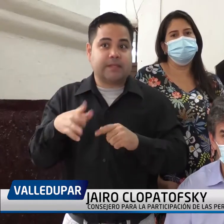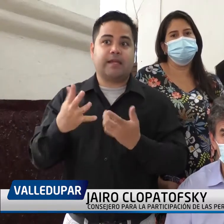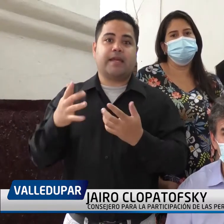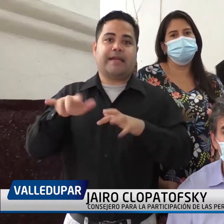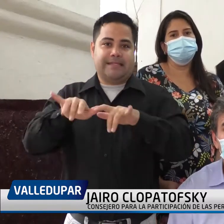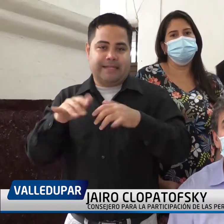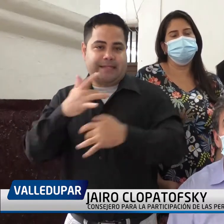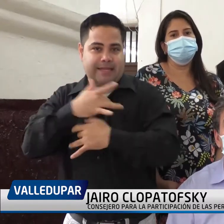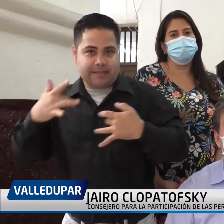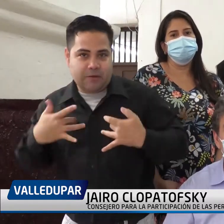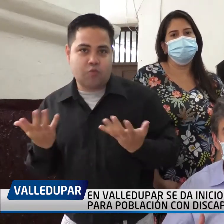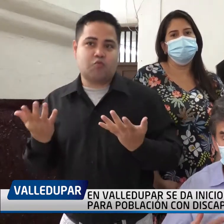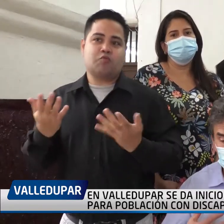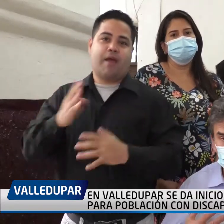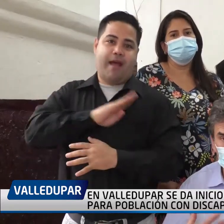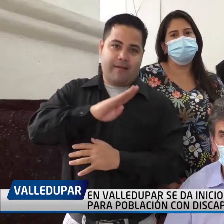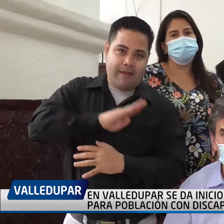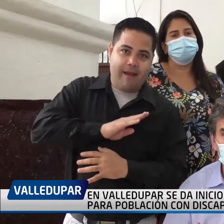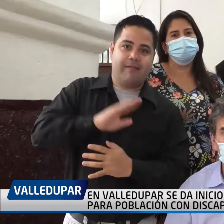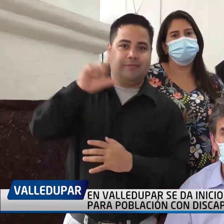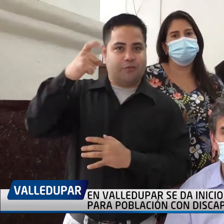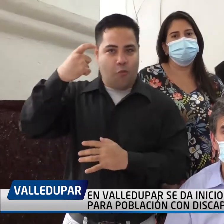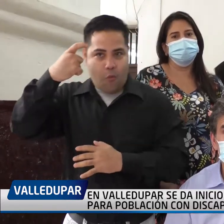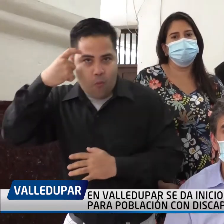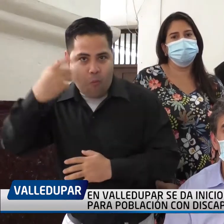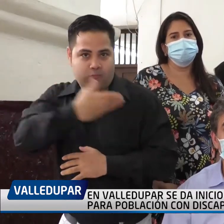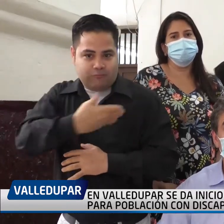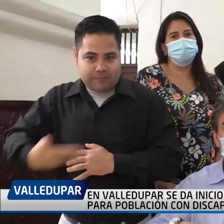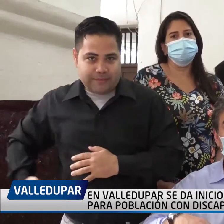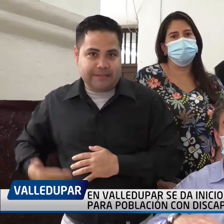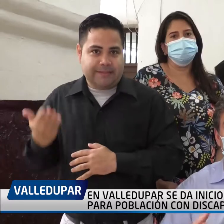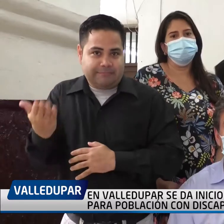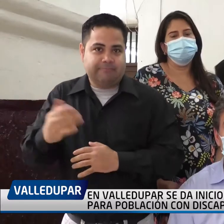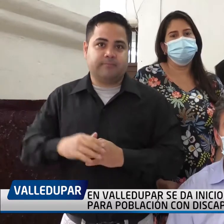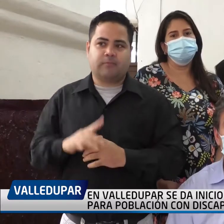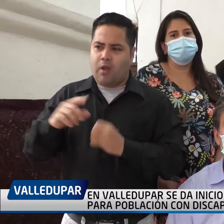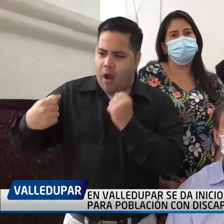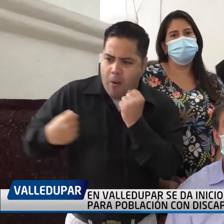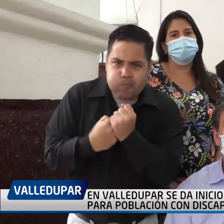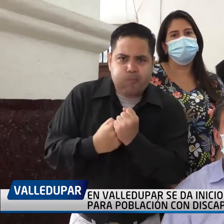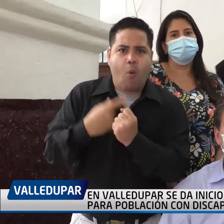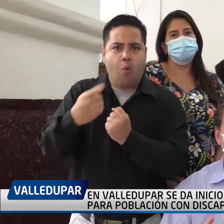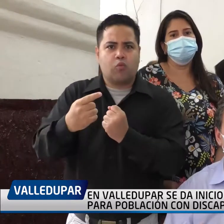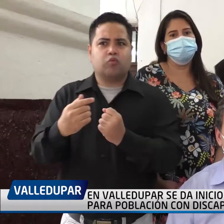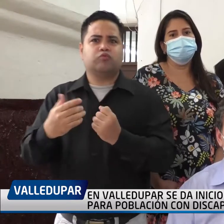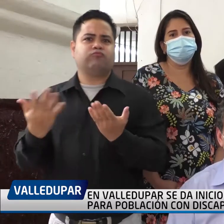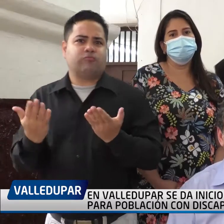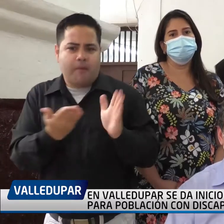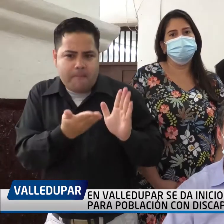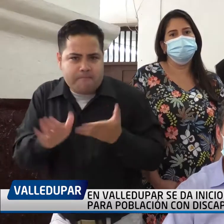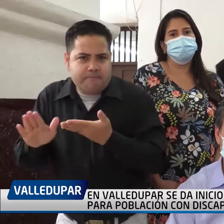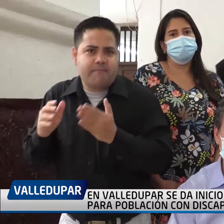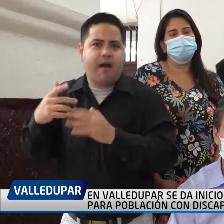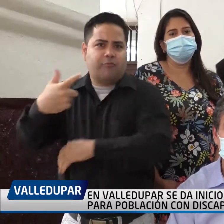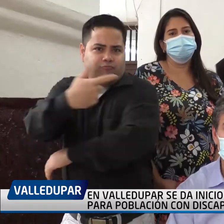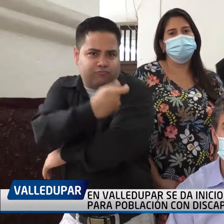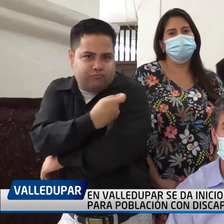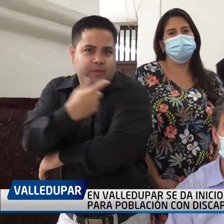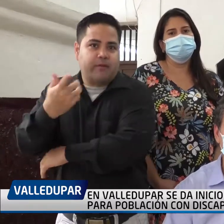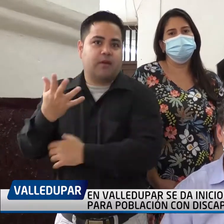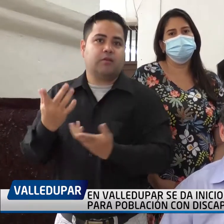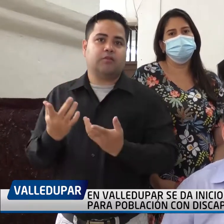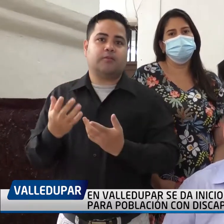a nuestro gobernador, que nos ha dado todo el apoyo dentro del plan de vacunación en el marco del Plan Distrital